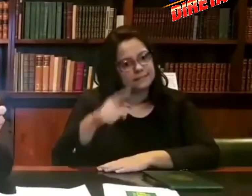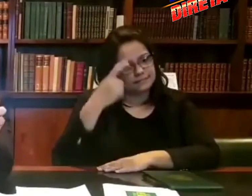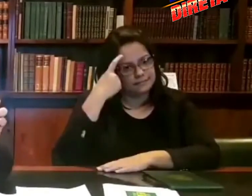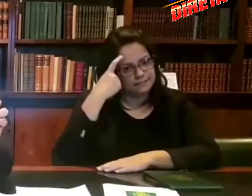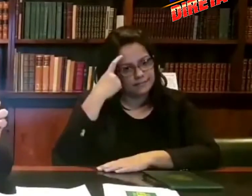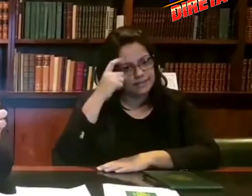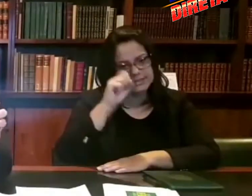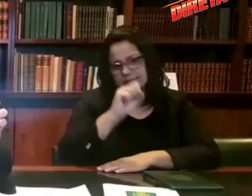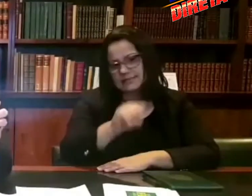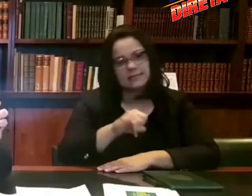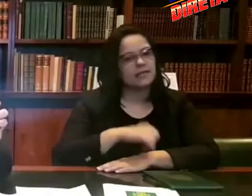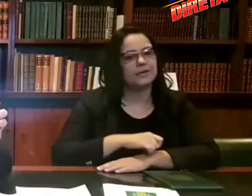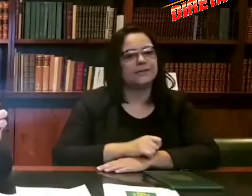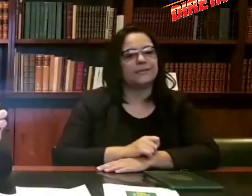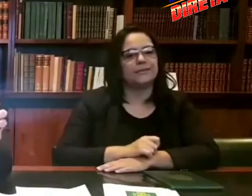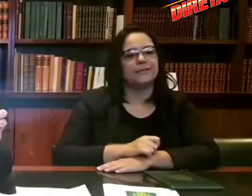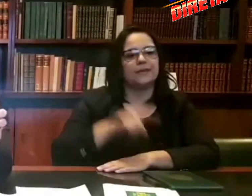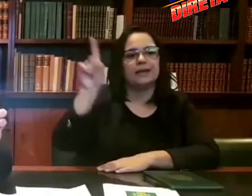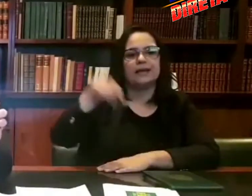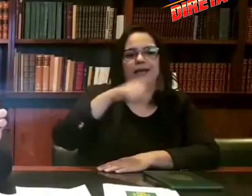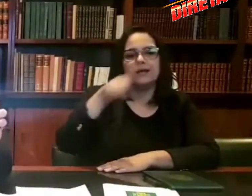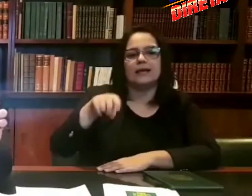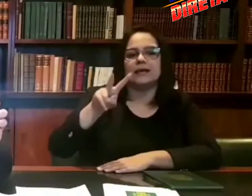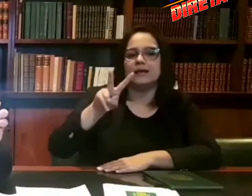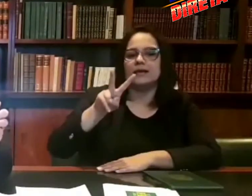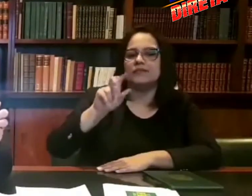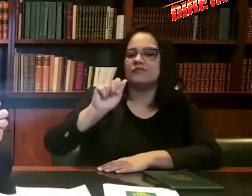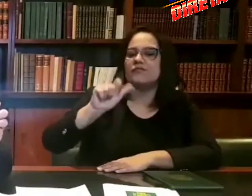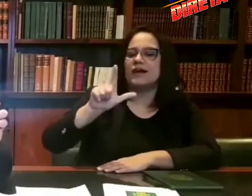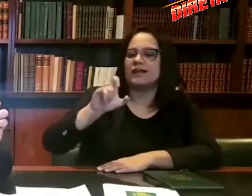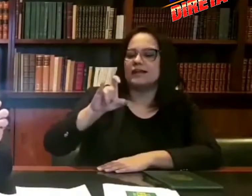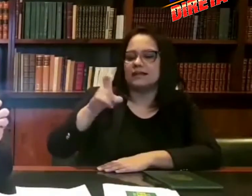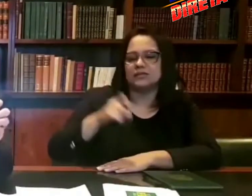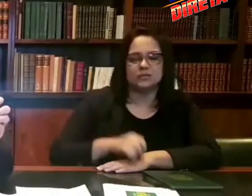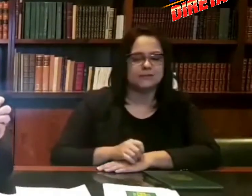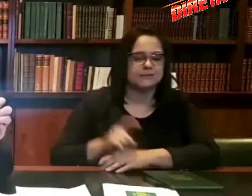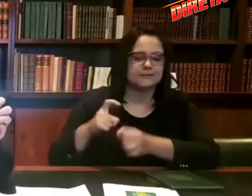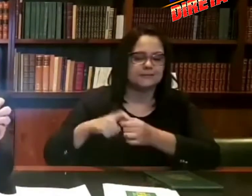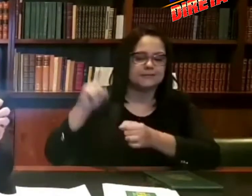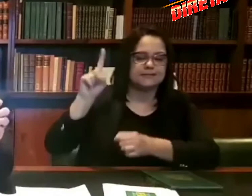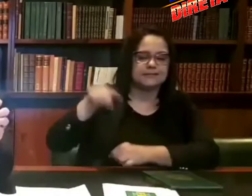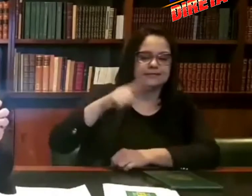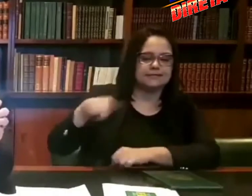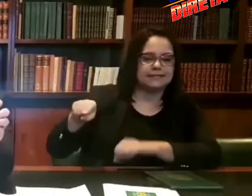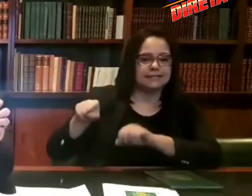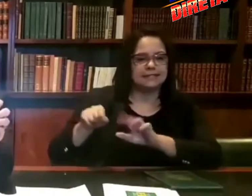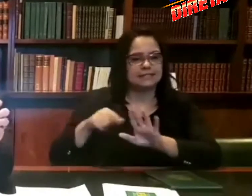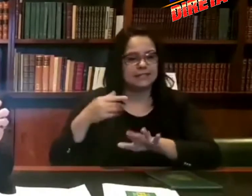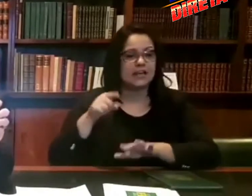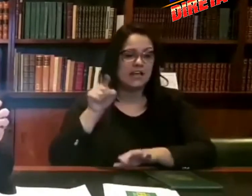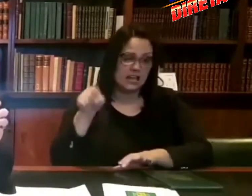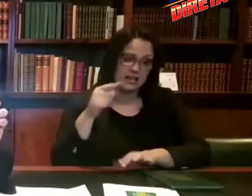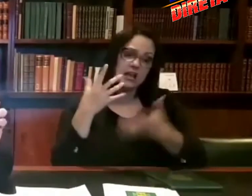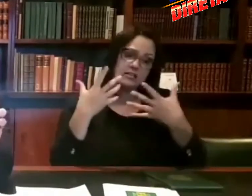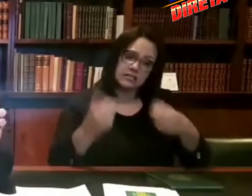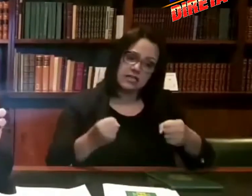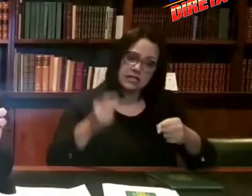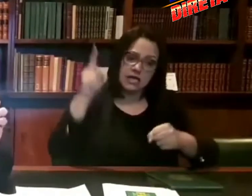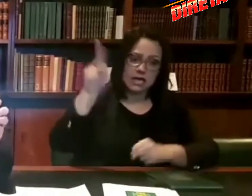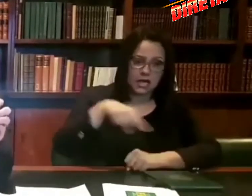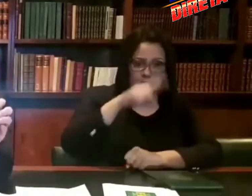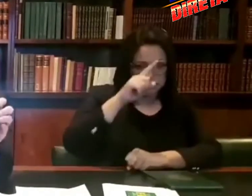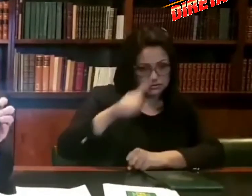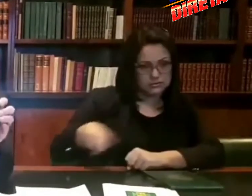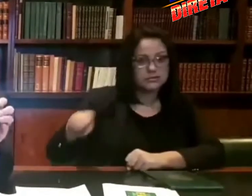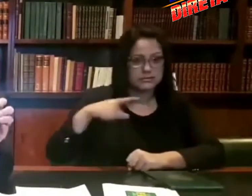tivesse exonerado o decreto da exoneração do senhor Valeixo. Ele voltaria, não, ele cancelaria, ele dá a